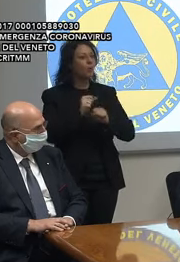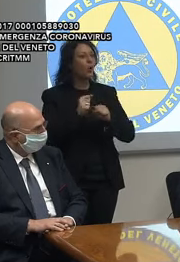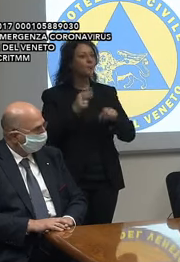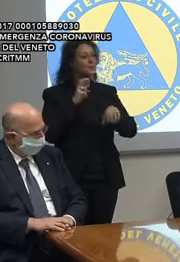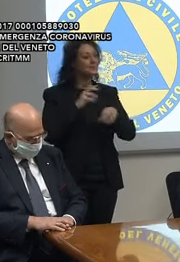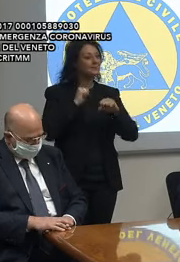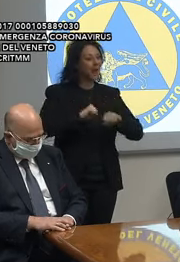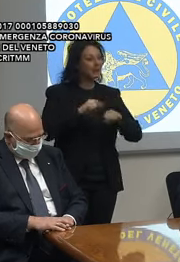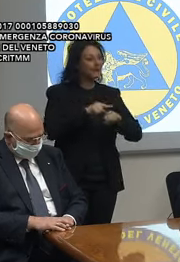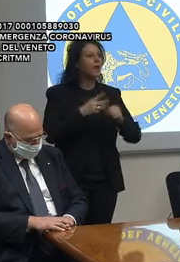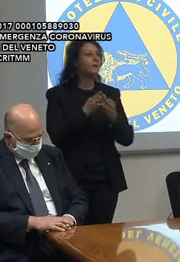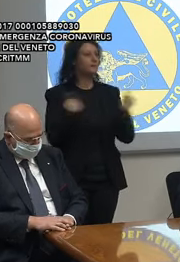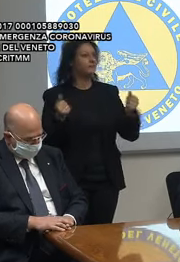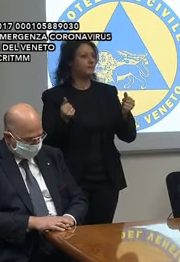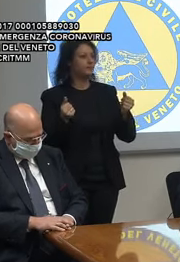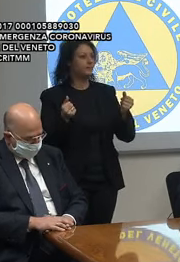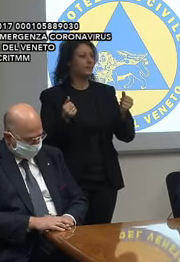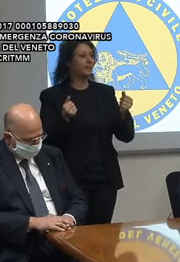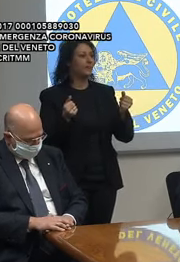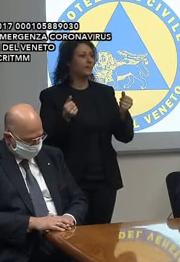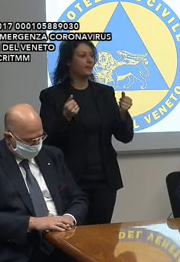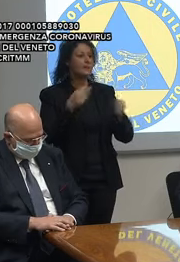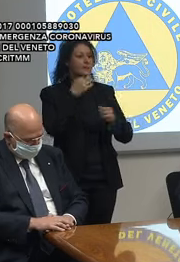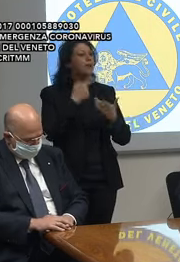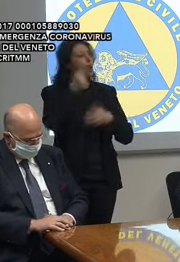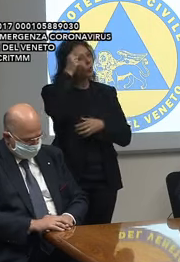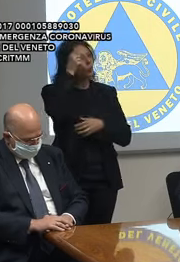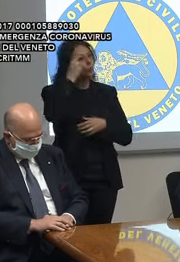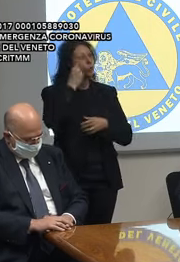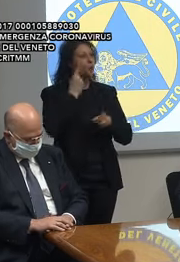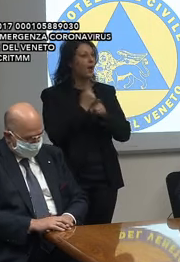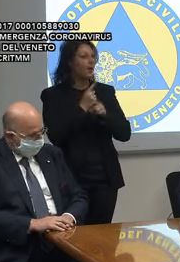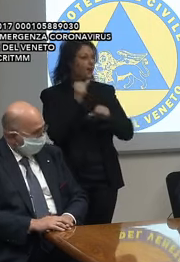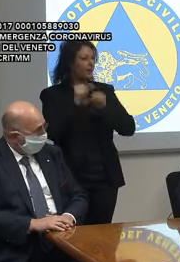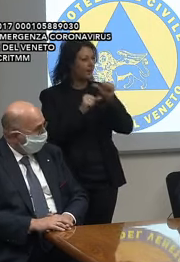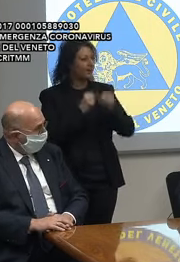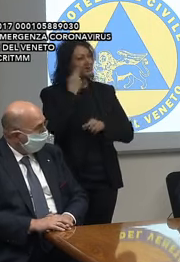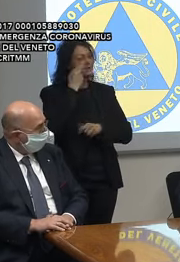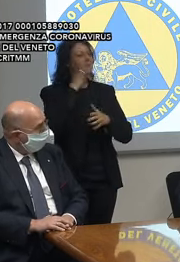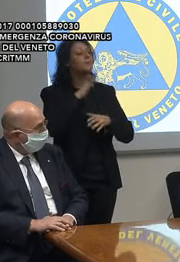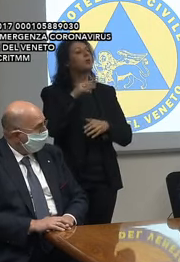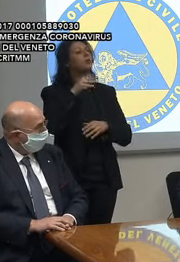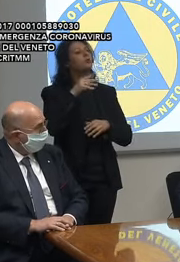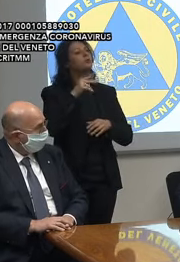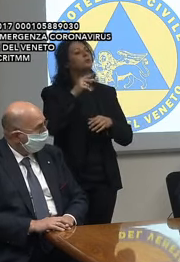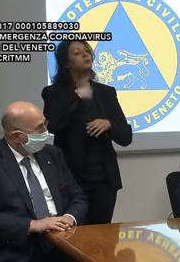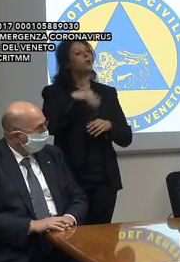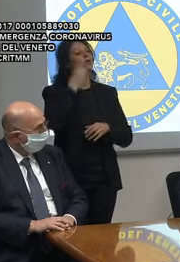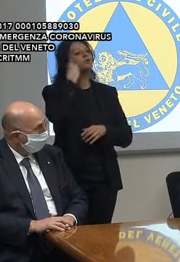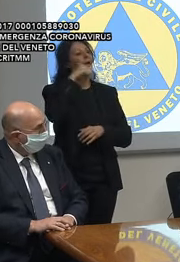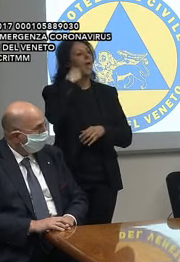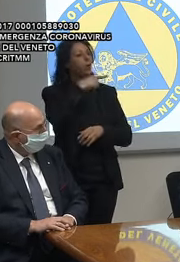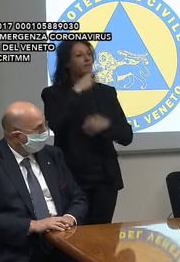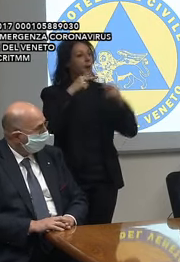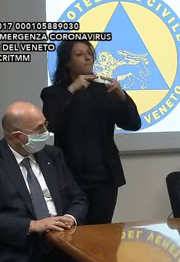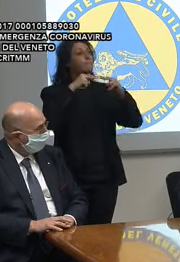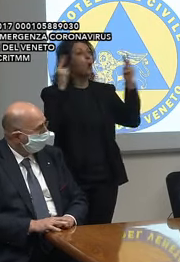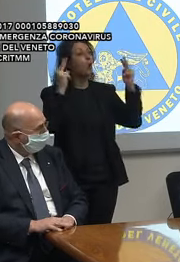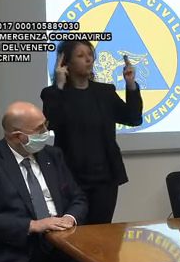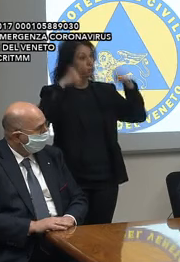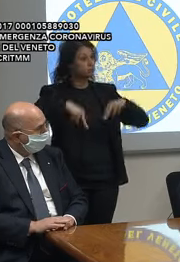Se è vero che si riesce a fare un ponte che si chiama l'ex Morandi a Genova in un batterbaleno, è altrettanto vero che se